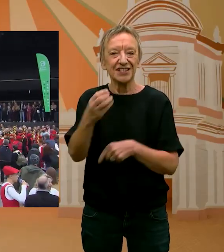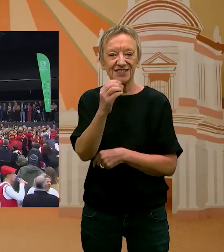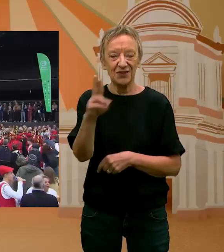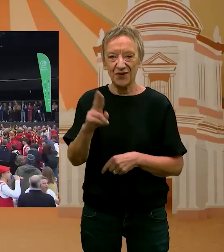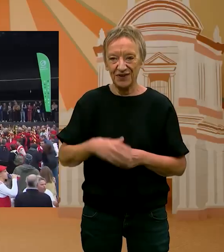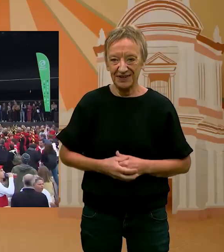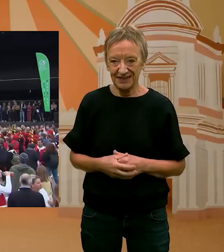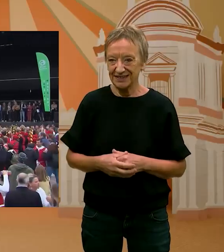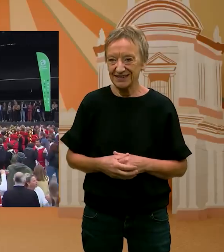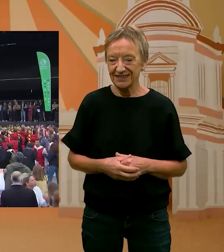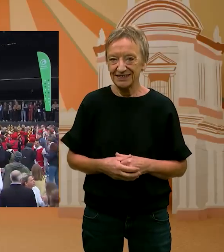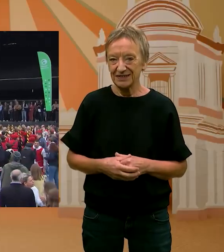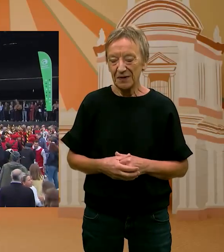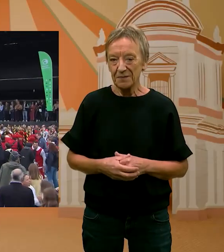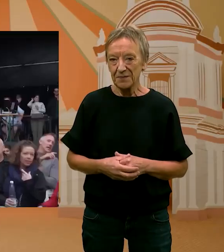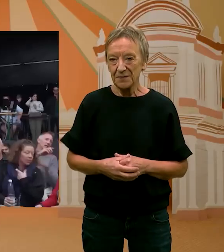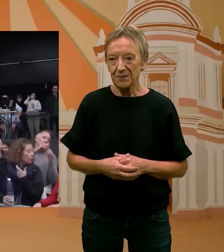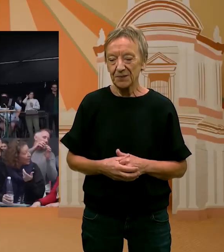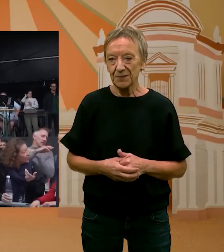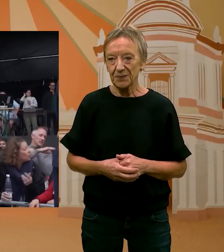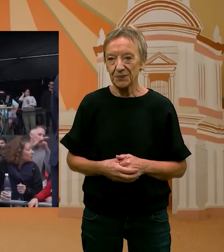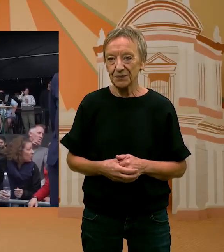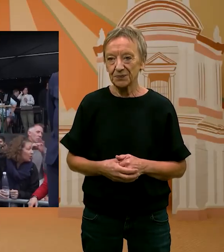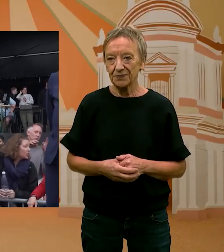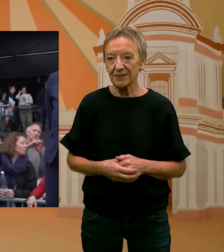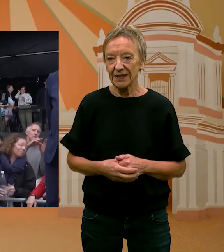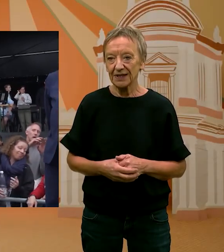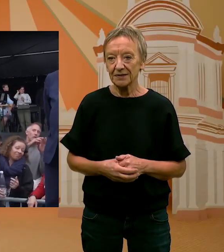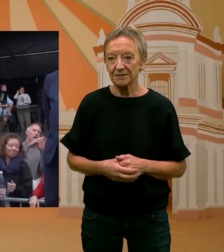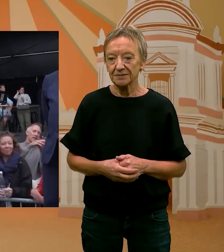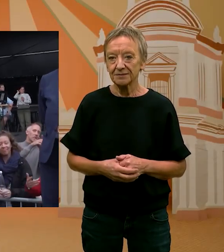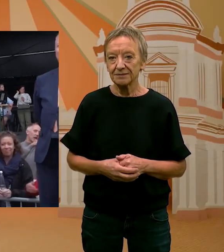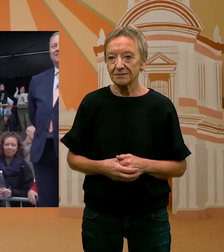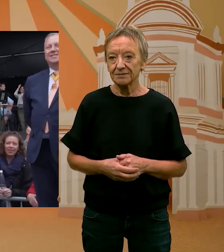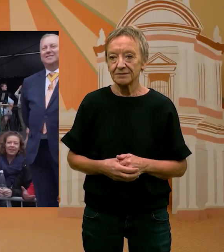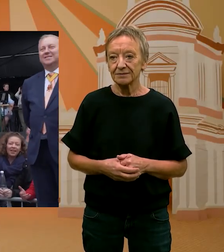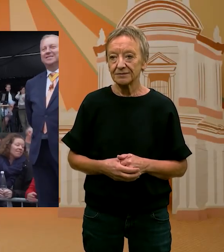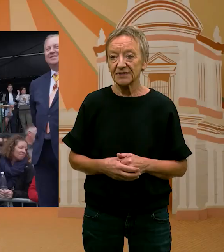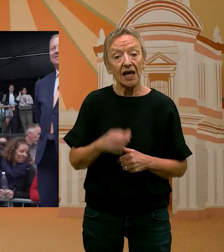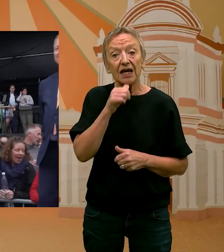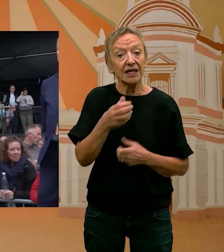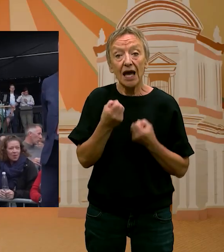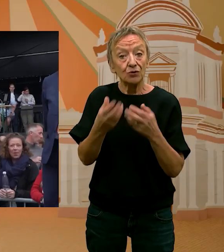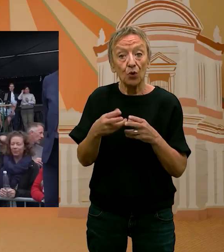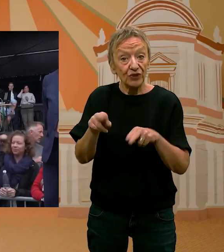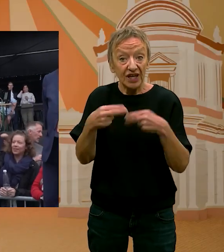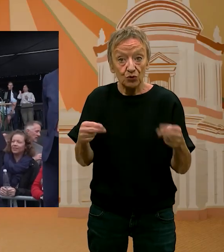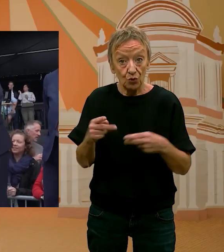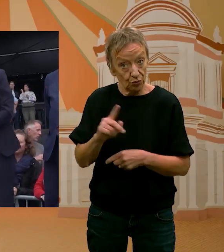C'est impressionnant, hein. Impressionnant. Et il la mérite, c'est pas un cadeau, il n'y a pas de cadeau, hein. C'était vraiment un combat. Les chasses de